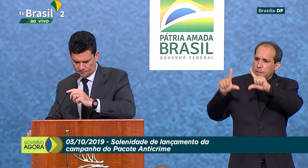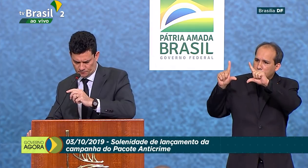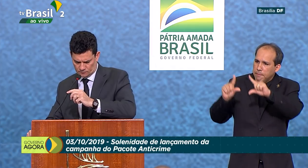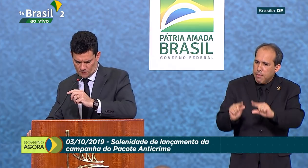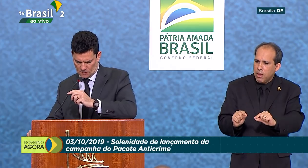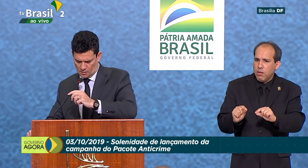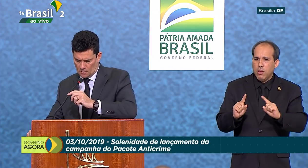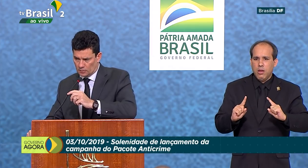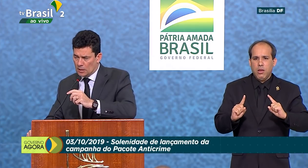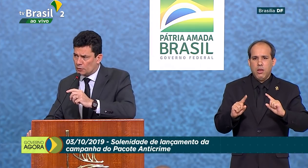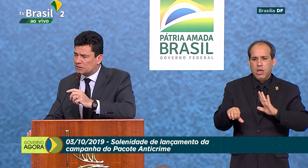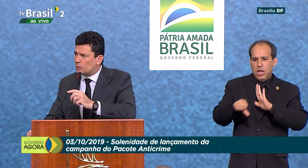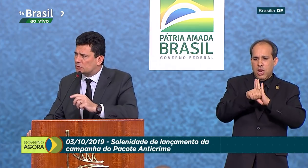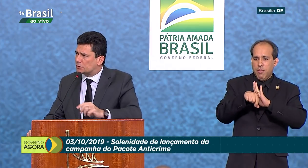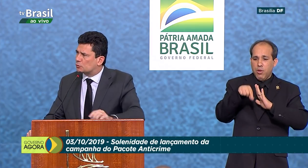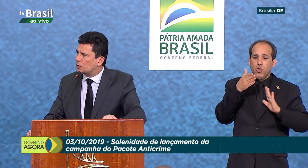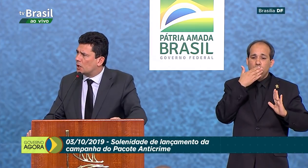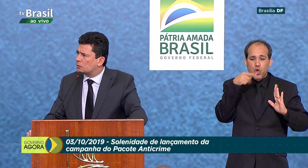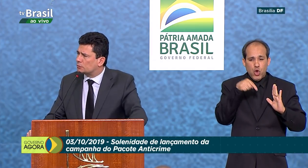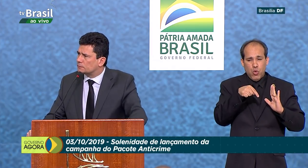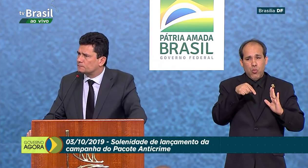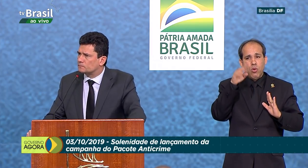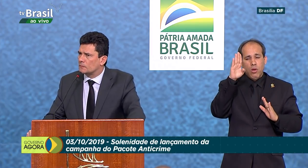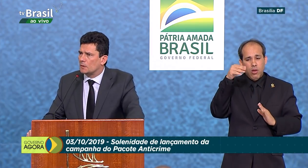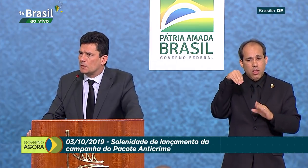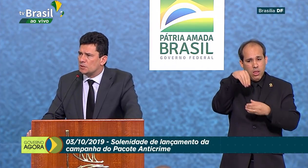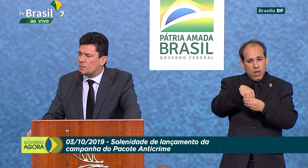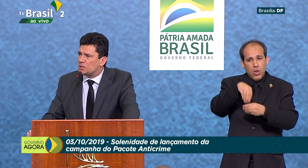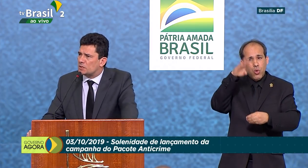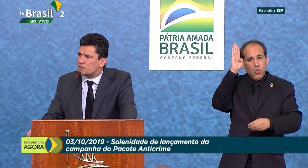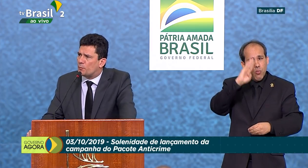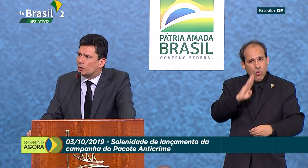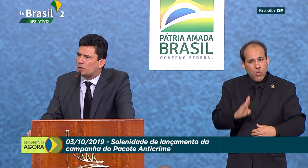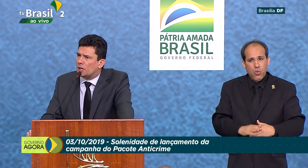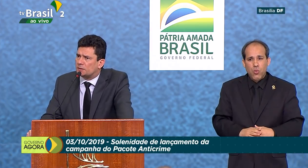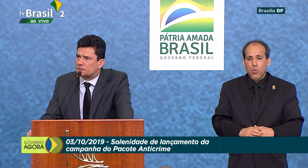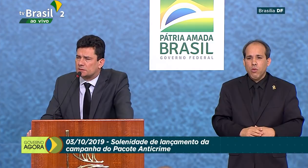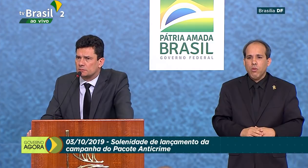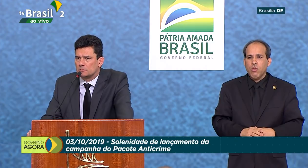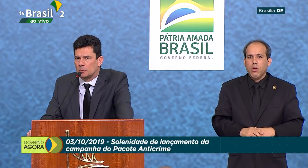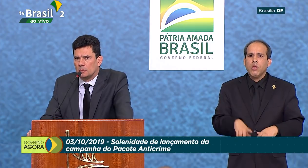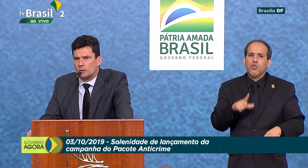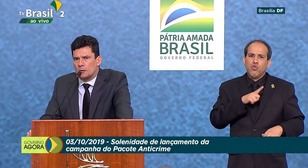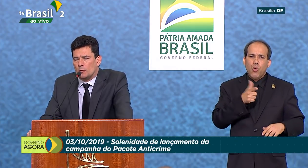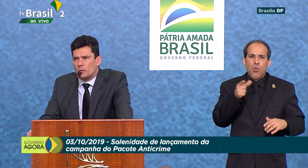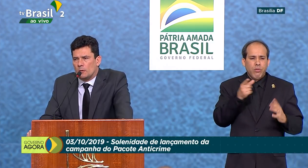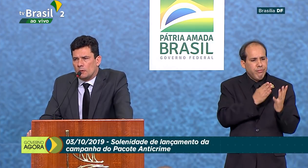Brasil. Não estamos descurando de medidas importantes